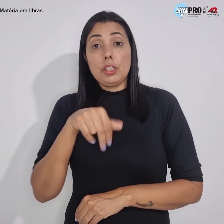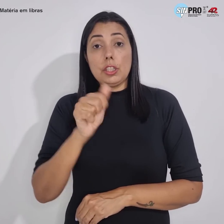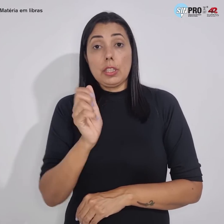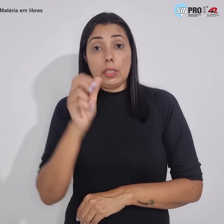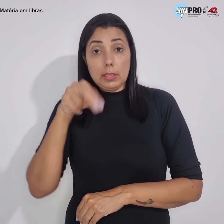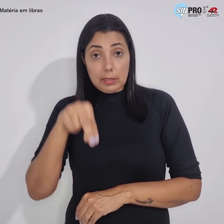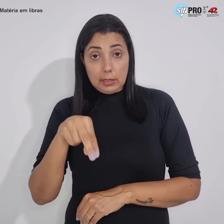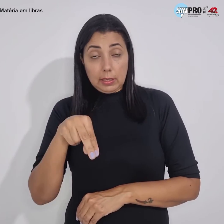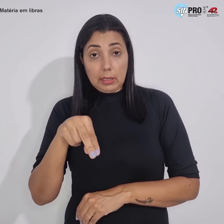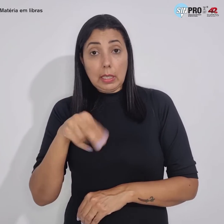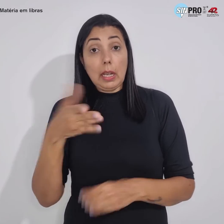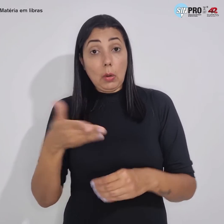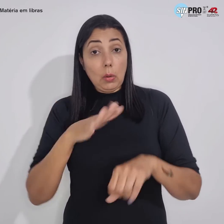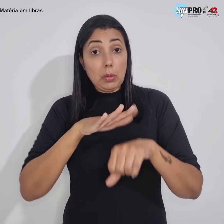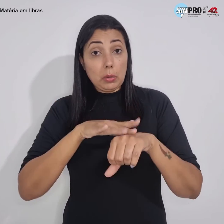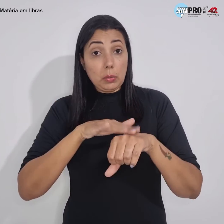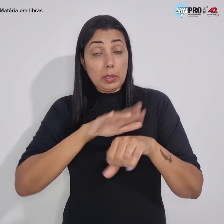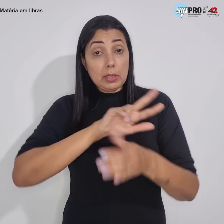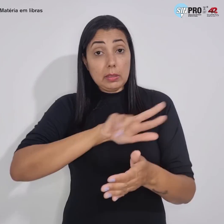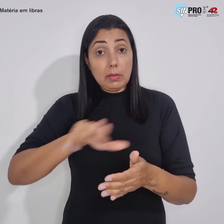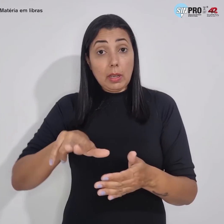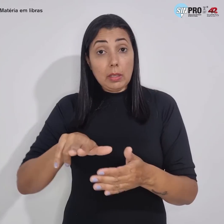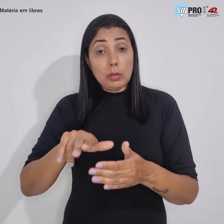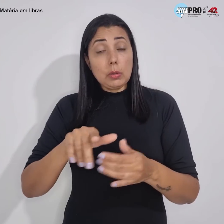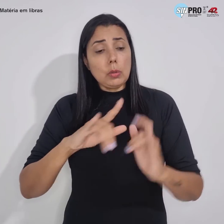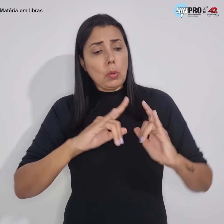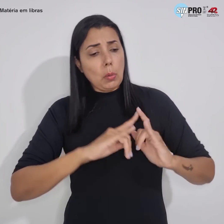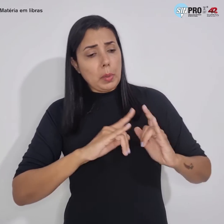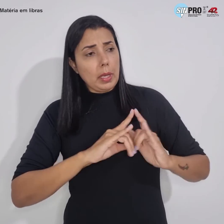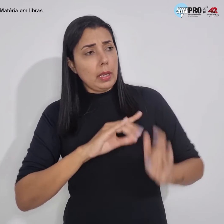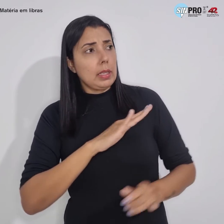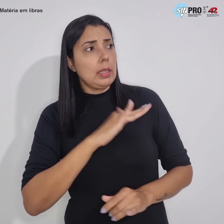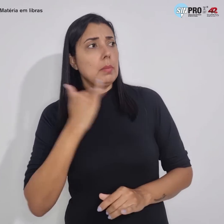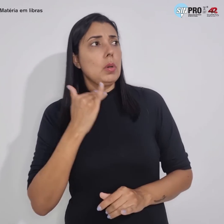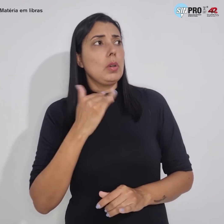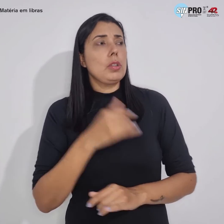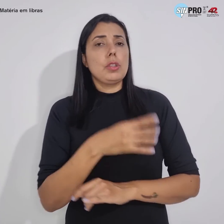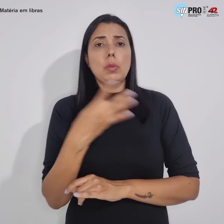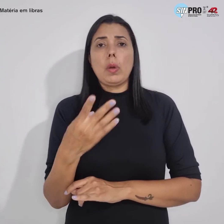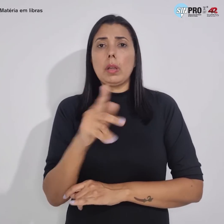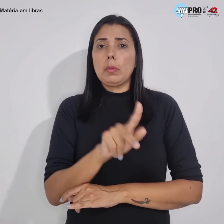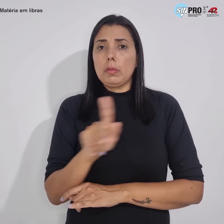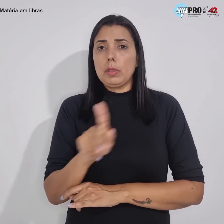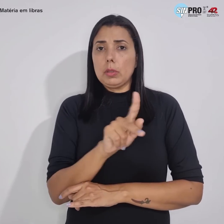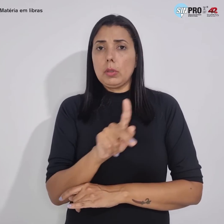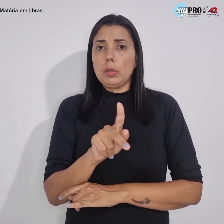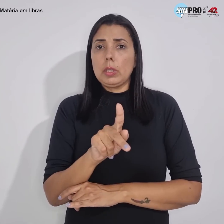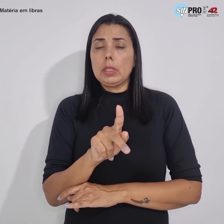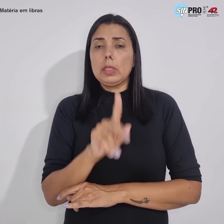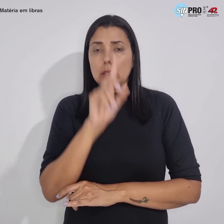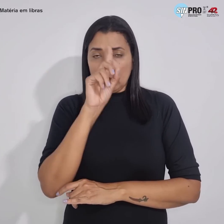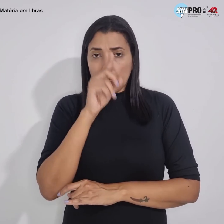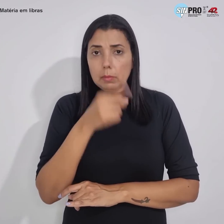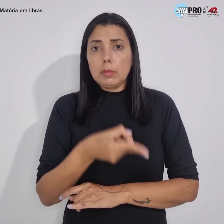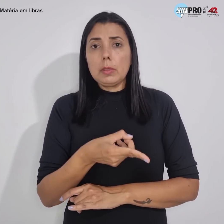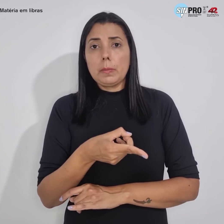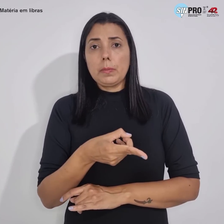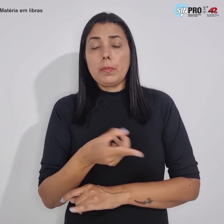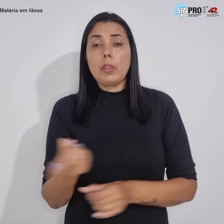Diante do adoecimento de tantos colegas e das mortes de quatro professores desde a determinação do